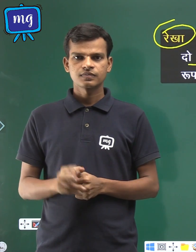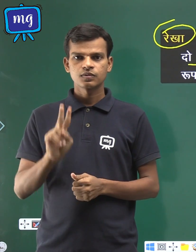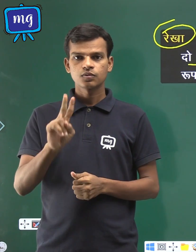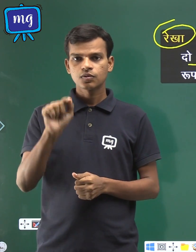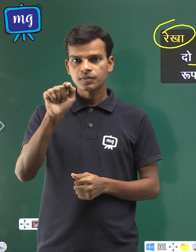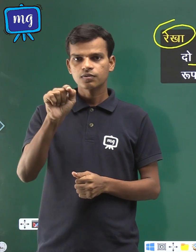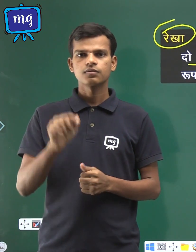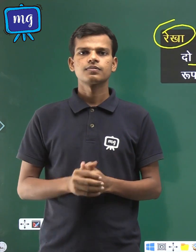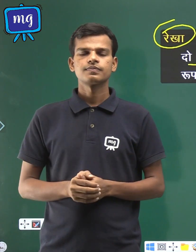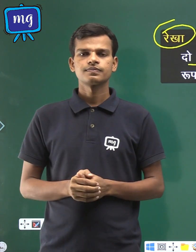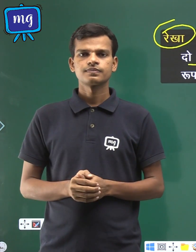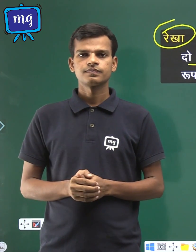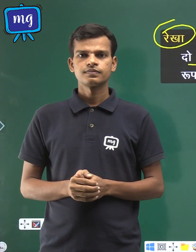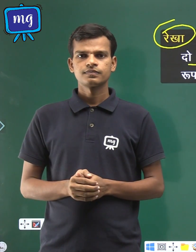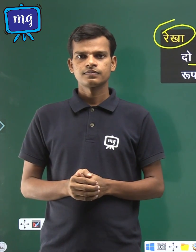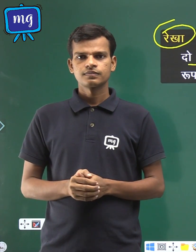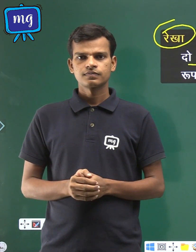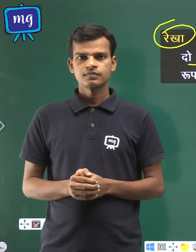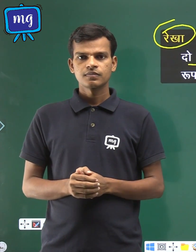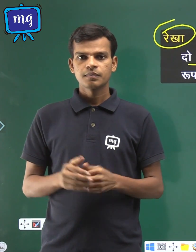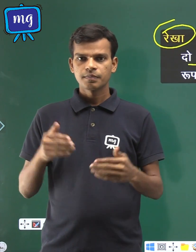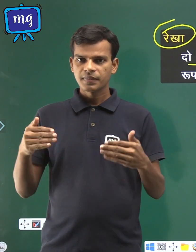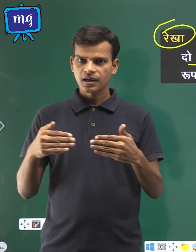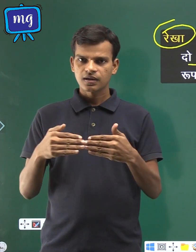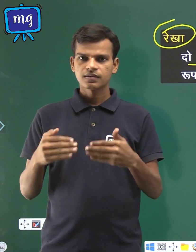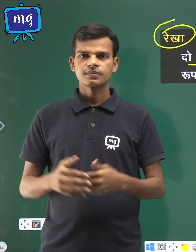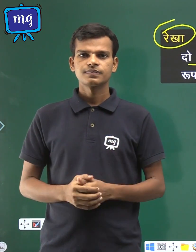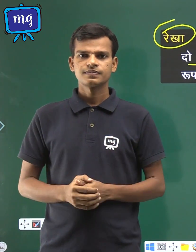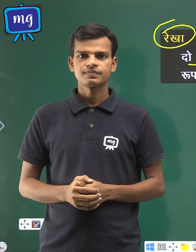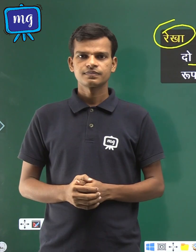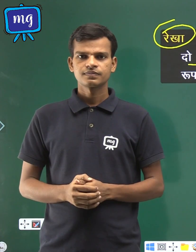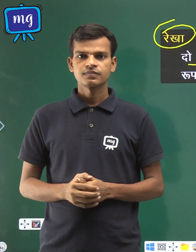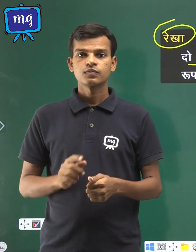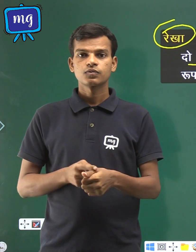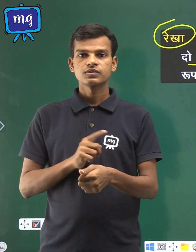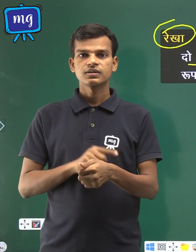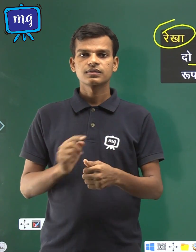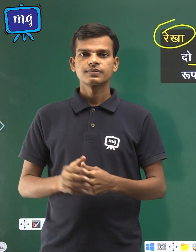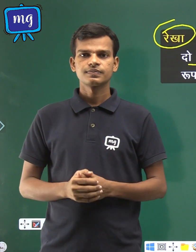दो बिंदुओं को मिलाकर उसे